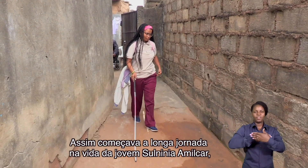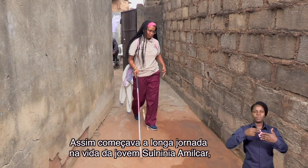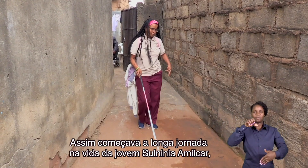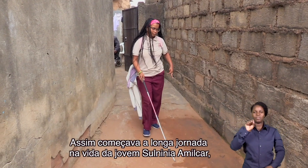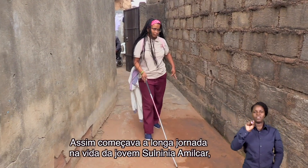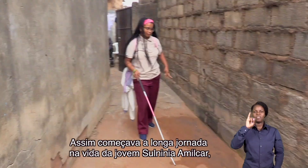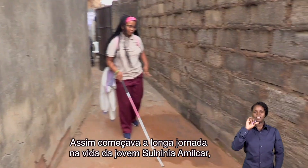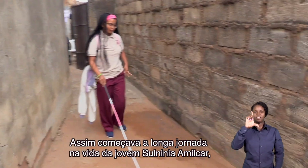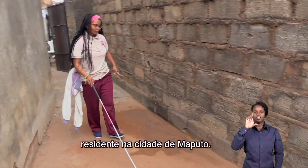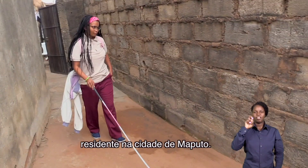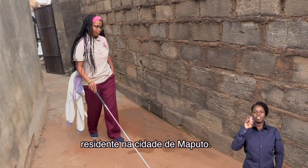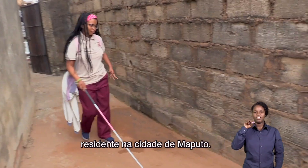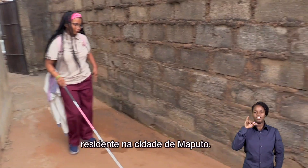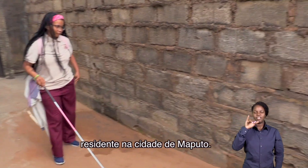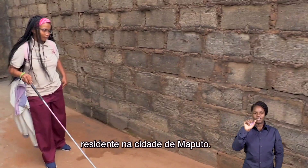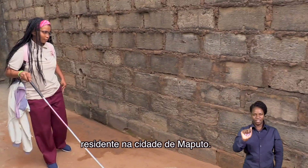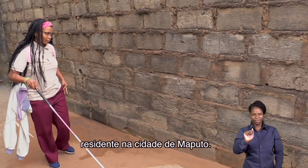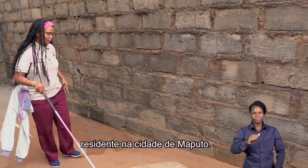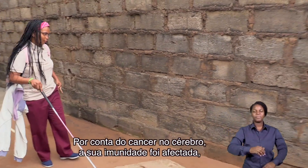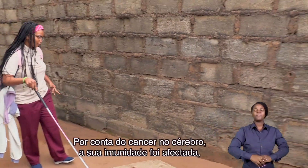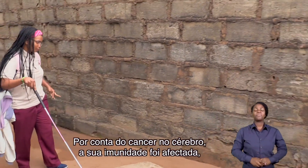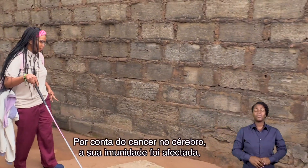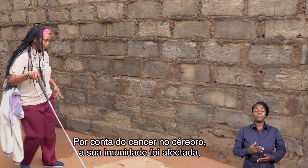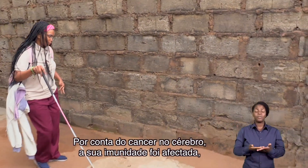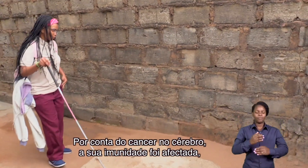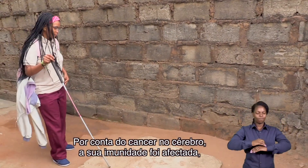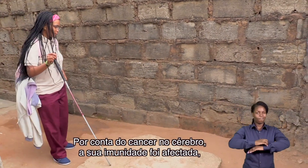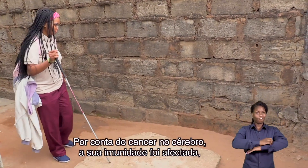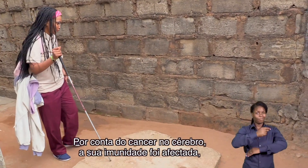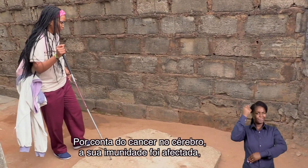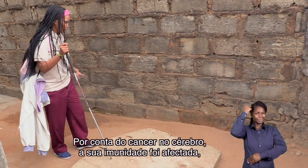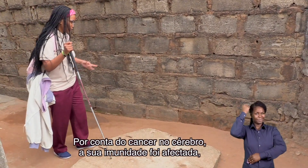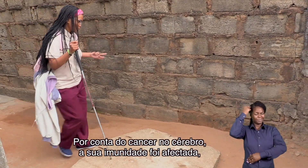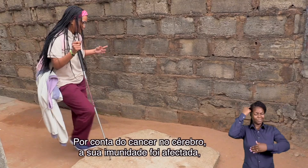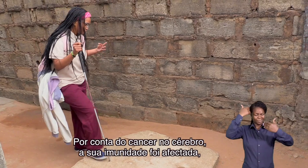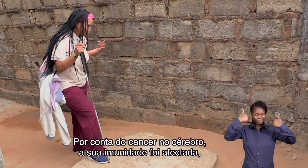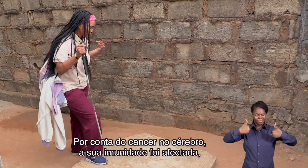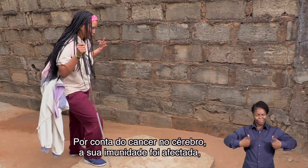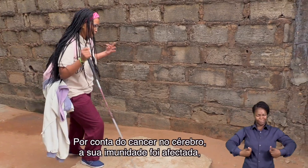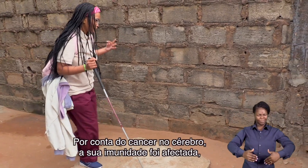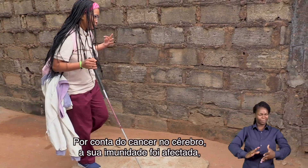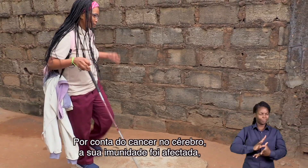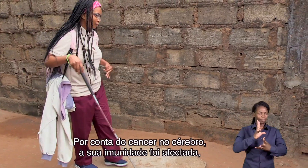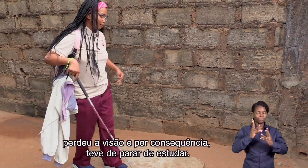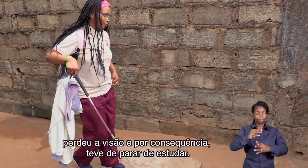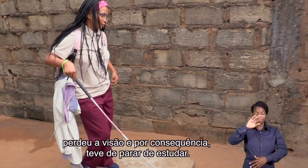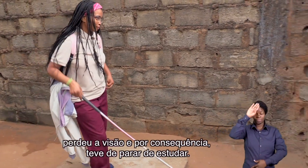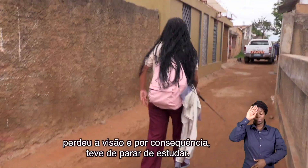Silene Amilcar, residente na cidade de Maputo. Por conta do cancro no cérebro, a sua imunidade foi afetada. Perdeu a